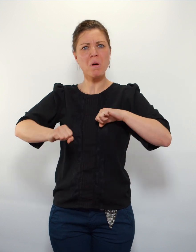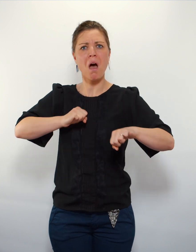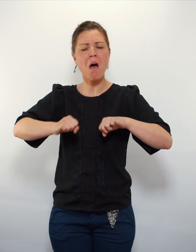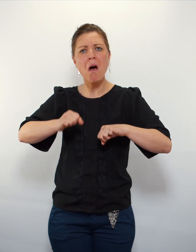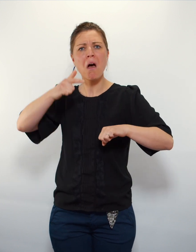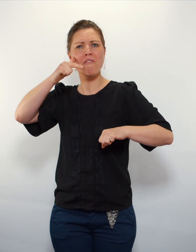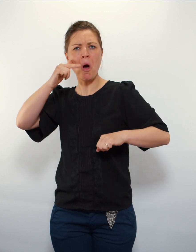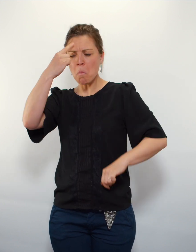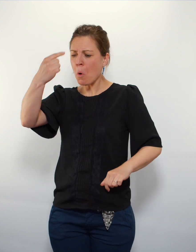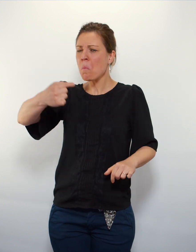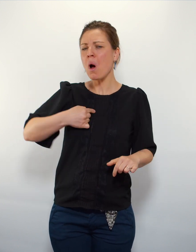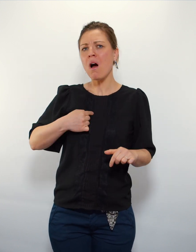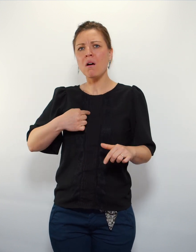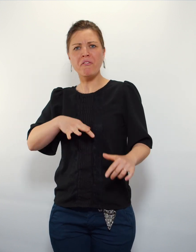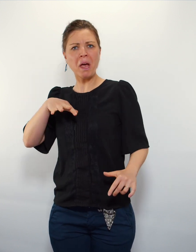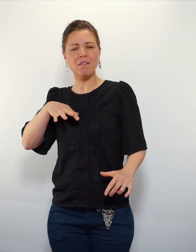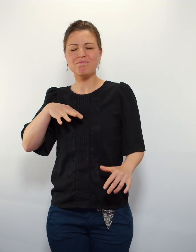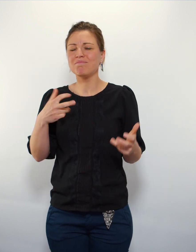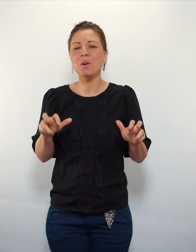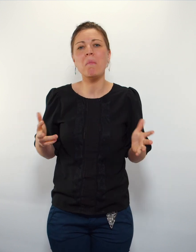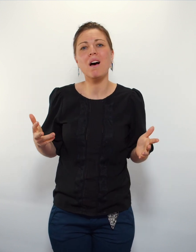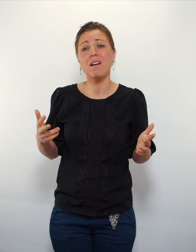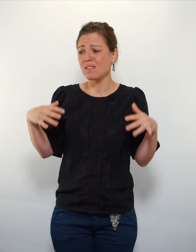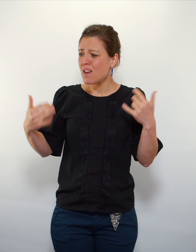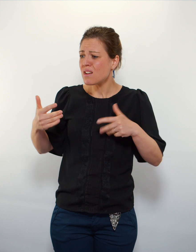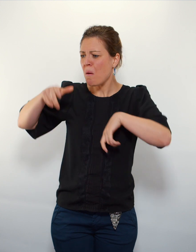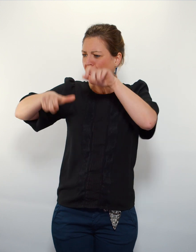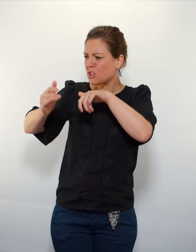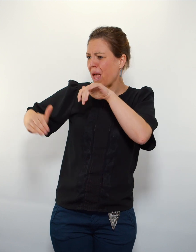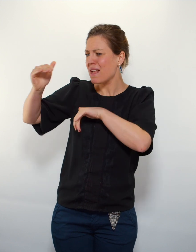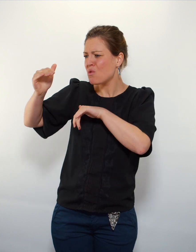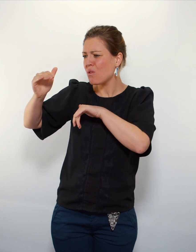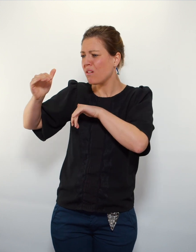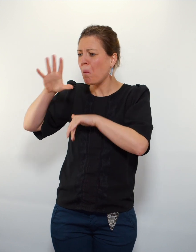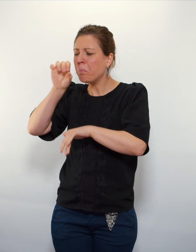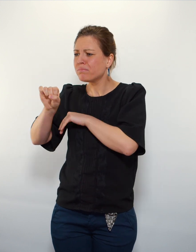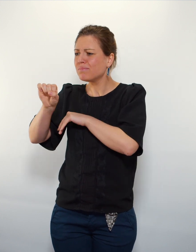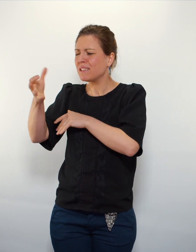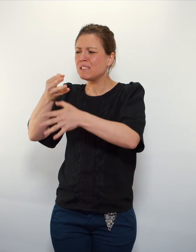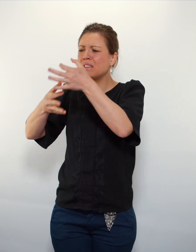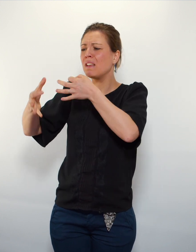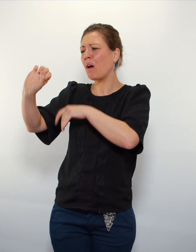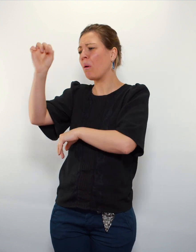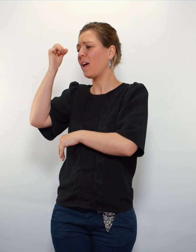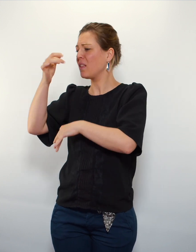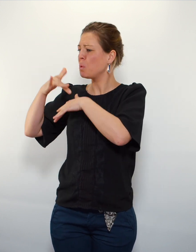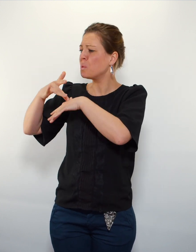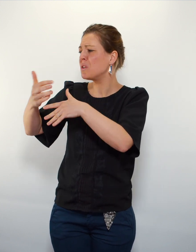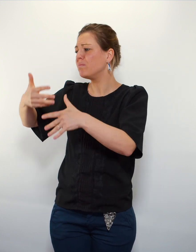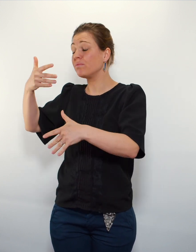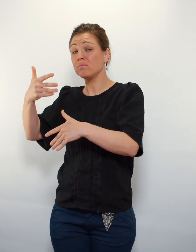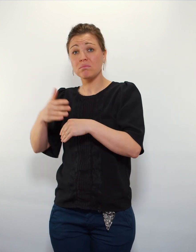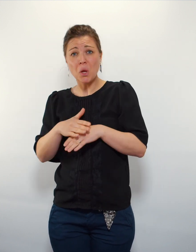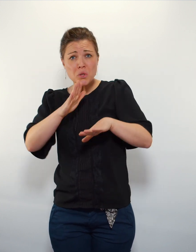juste par moi-même ou pour moi-même. J'avais entendu tellement d'adultes dire combien ils regrettaient leur vie passée. Et donc j'ai résolu dans mon cœur